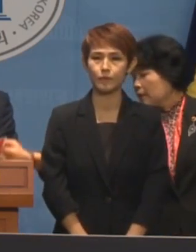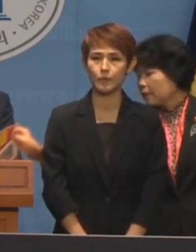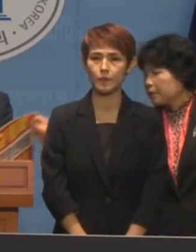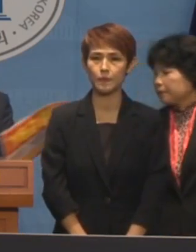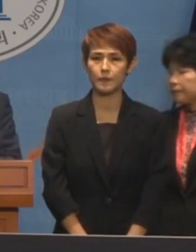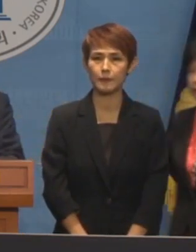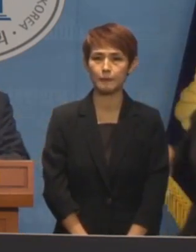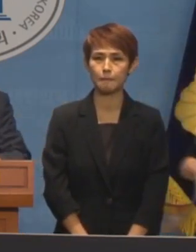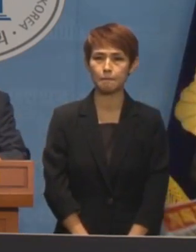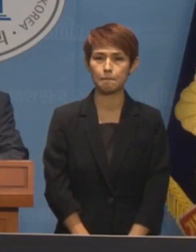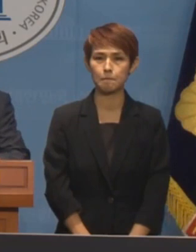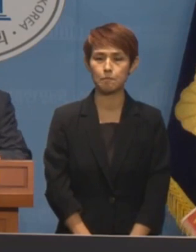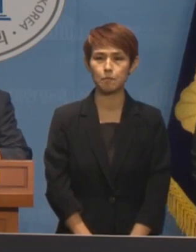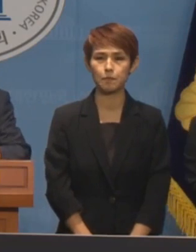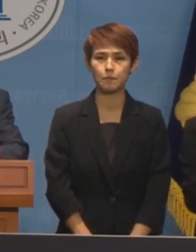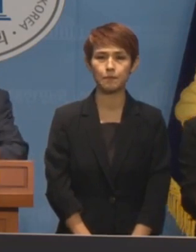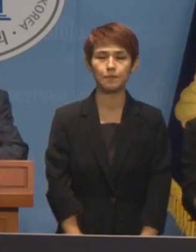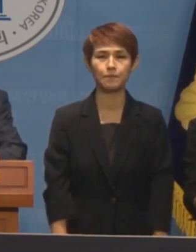감사합니다.